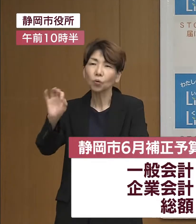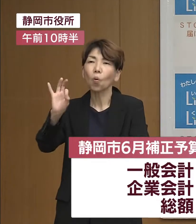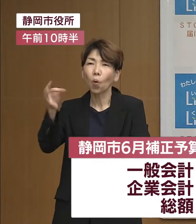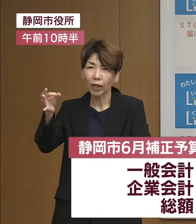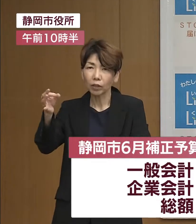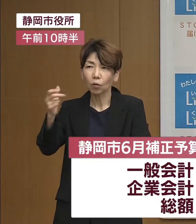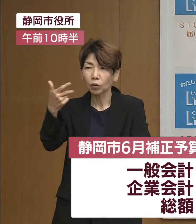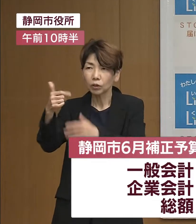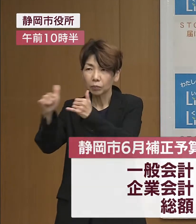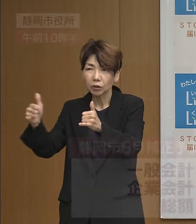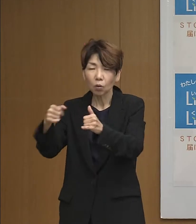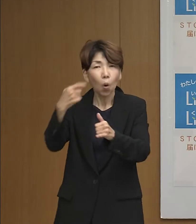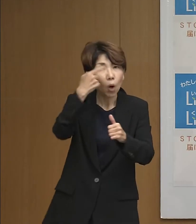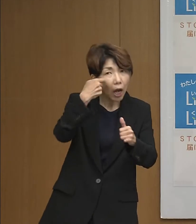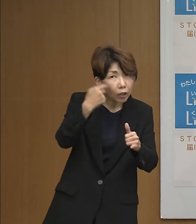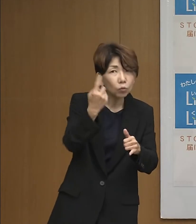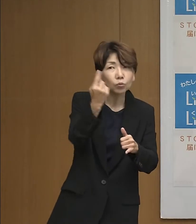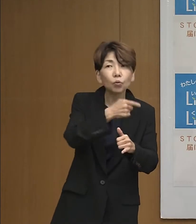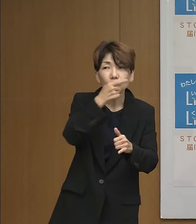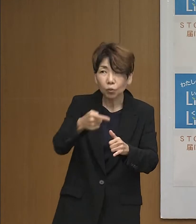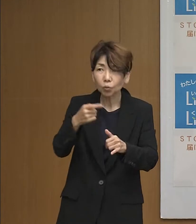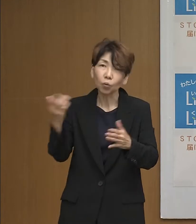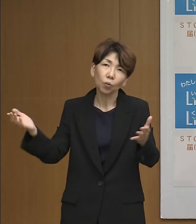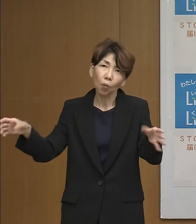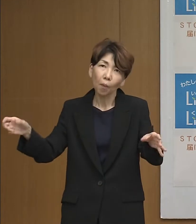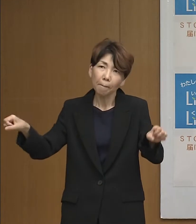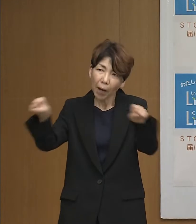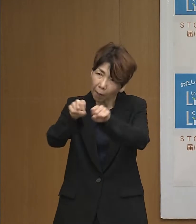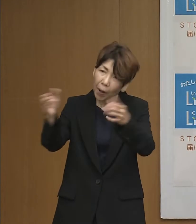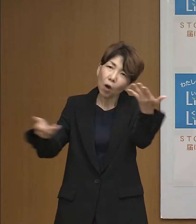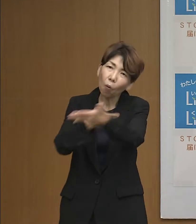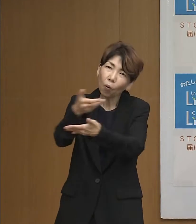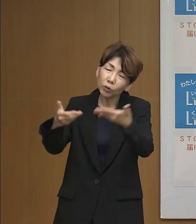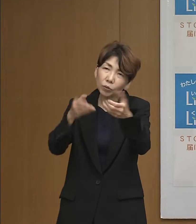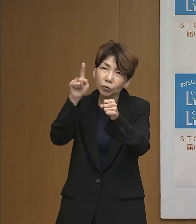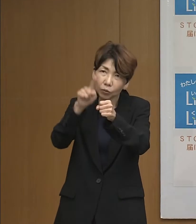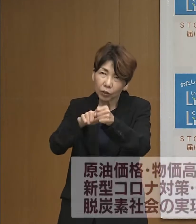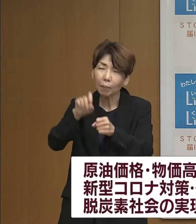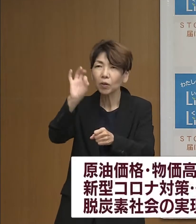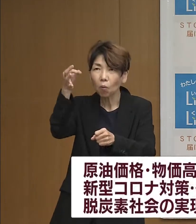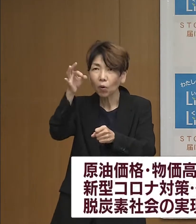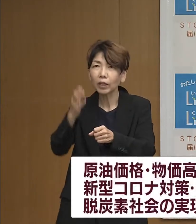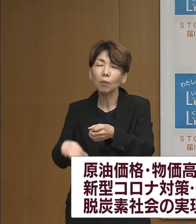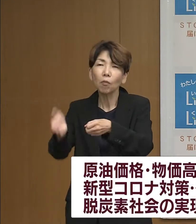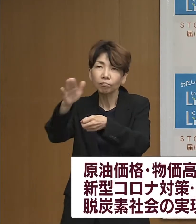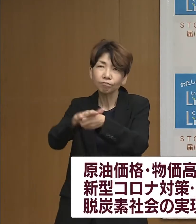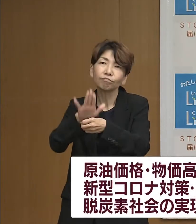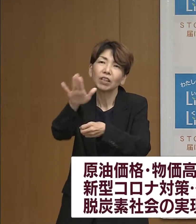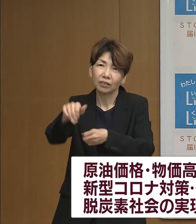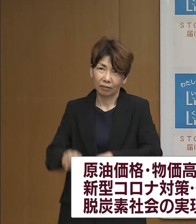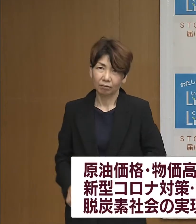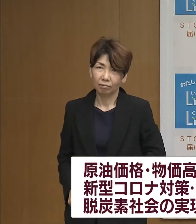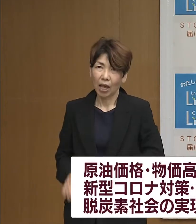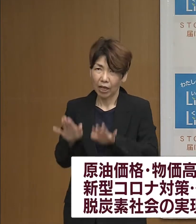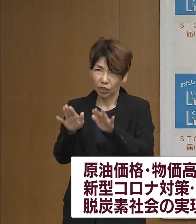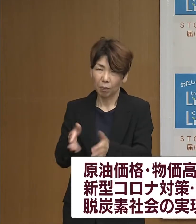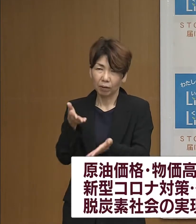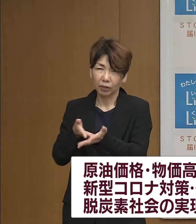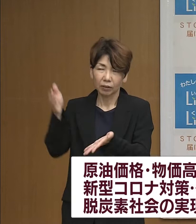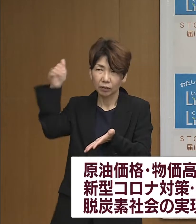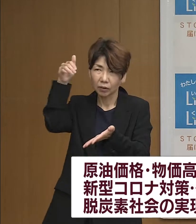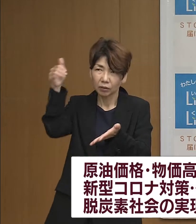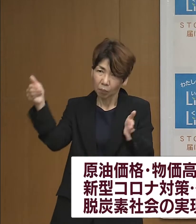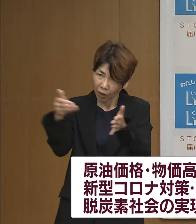に上程します内訳は原油価格物価高騰対策としてを